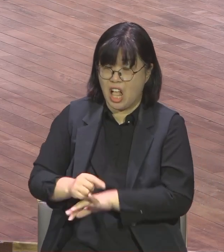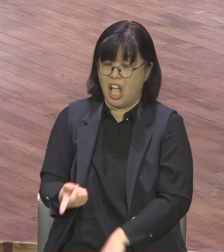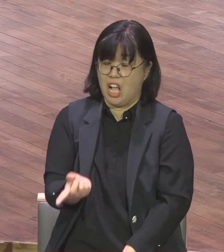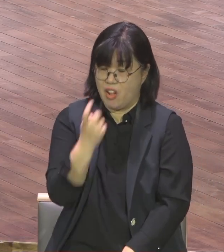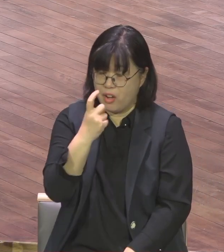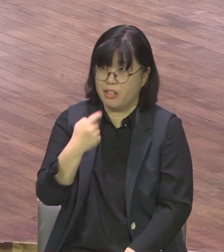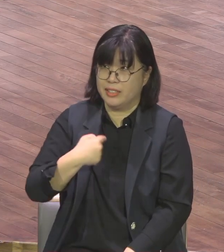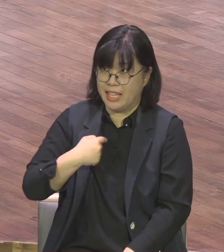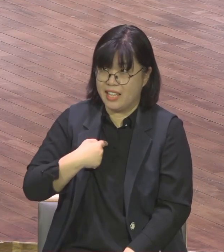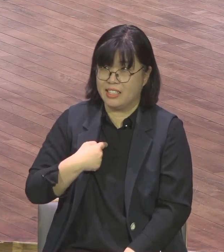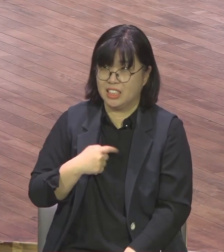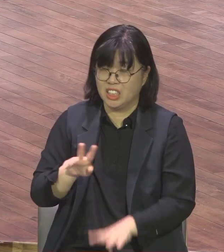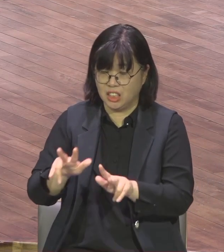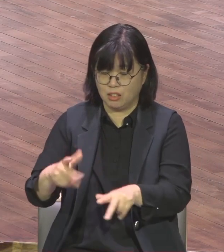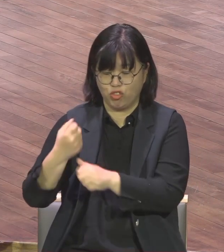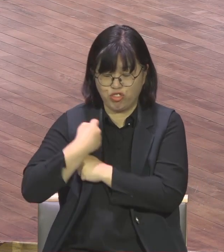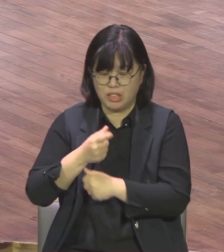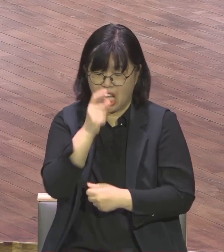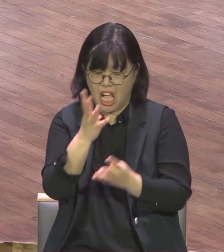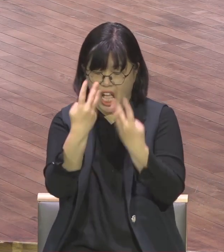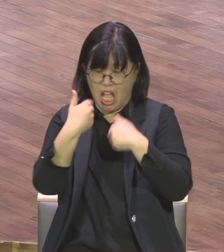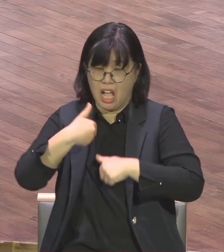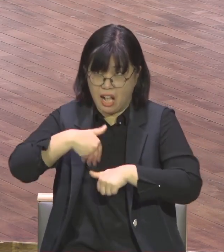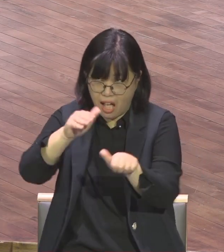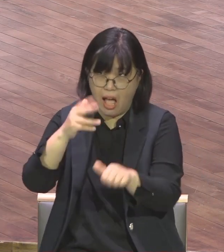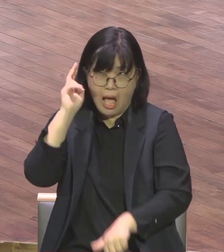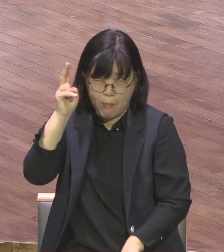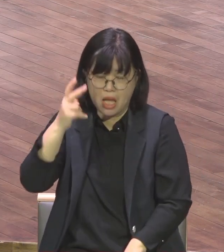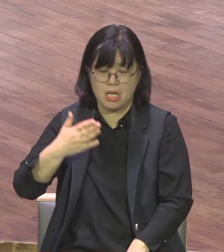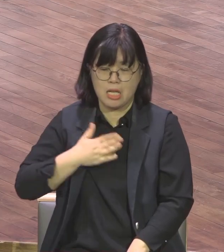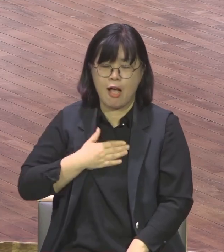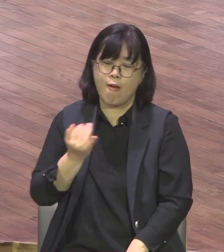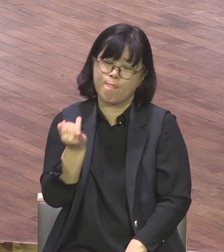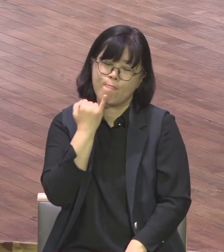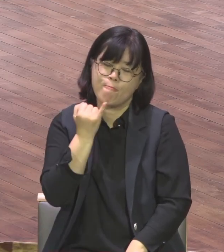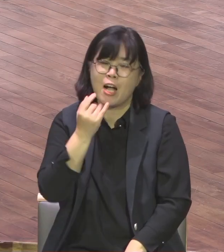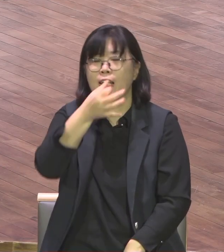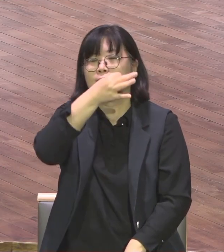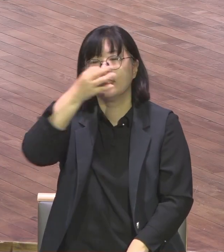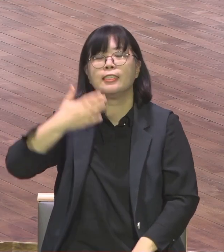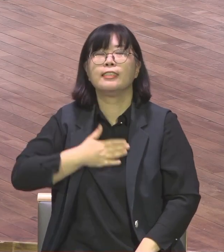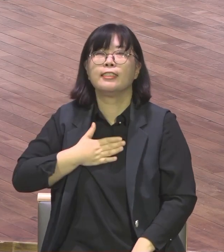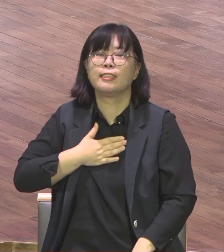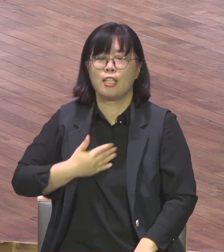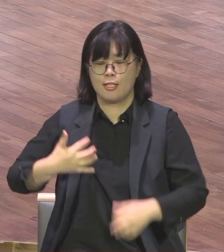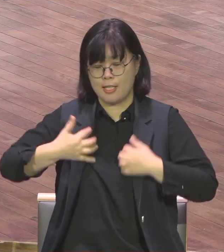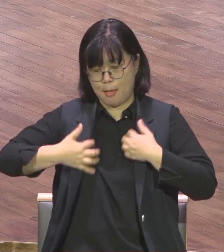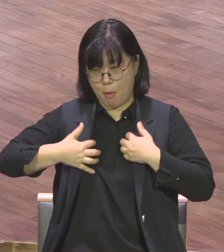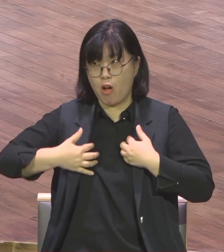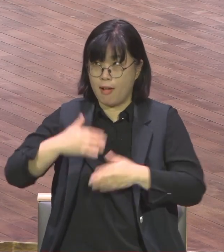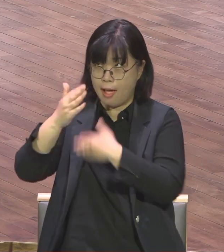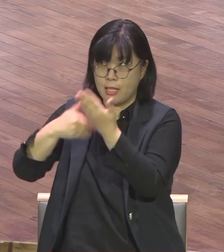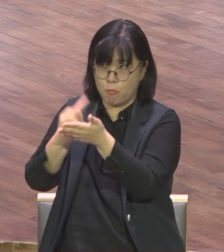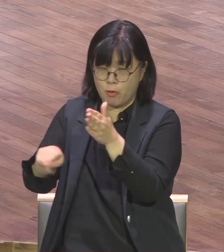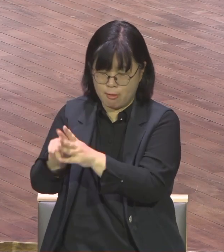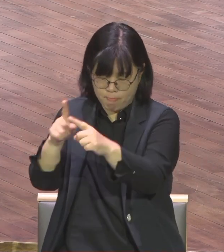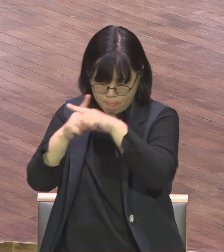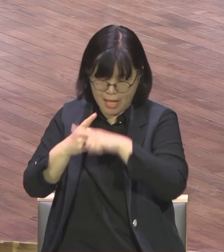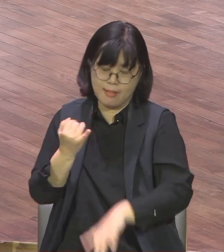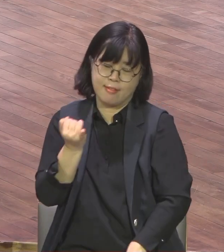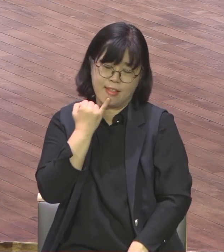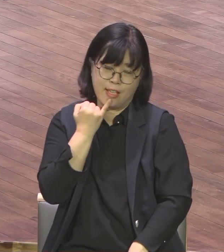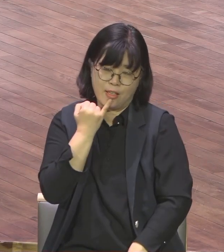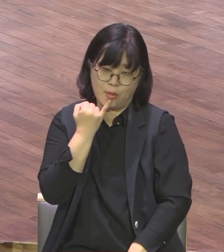눈물 글썽거리며 나갔다니까. 그래 딱 세워놓고 중대장님이 딱 보니까 전부 중요한